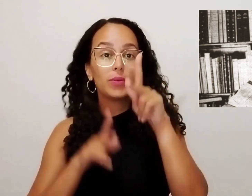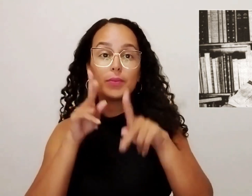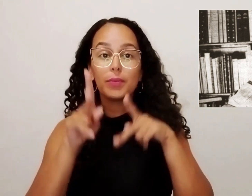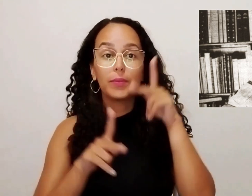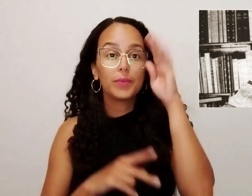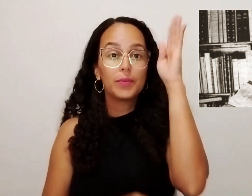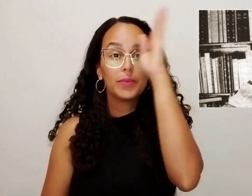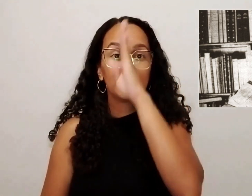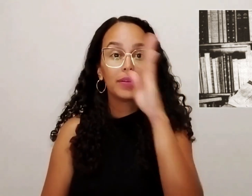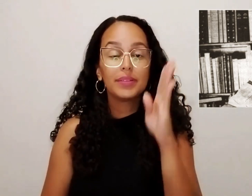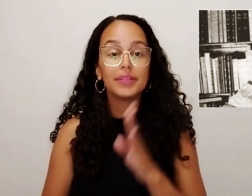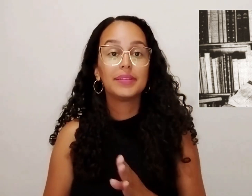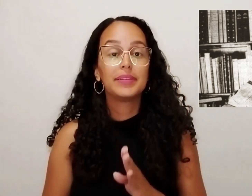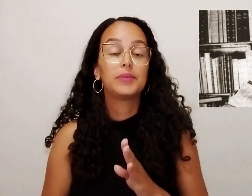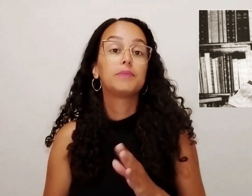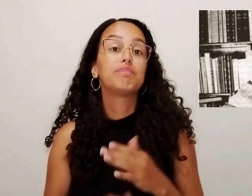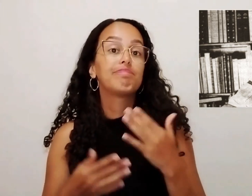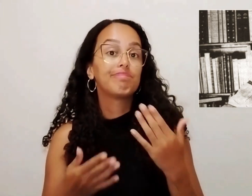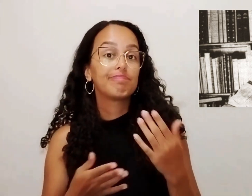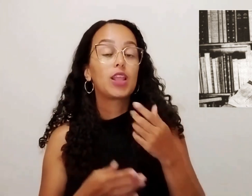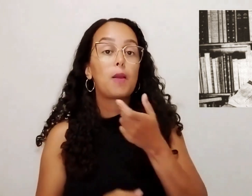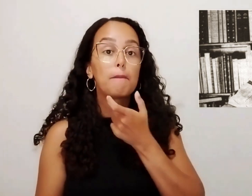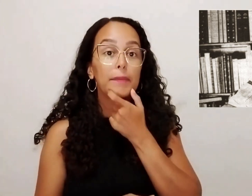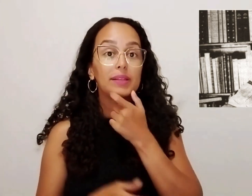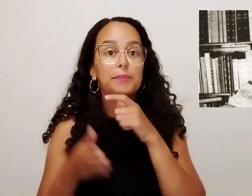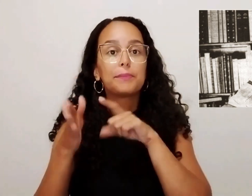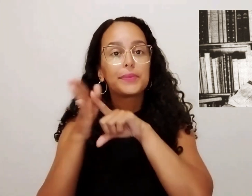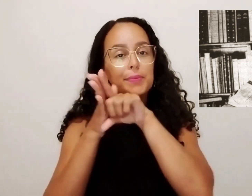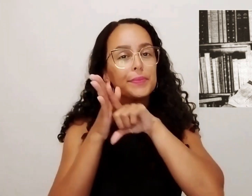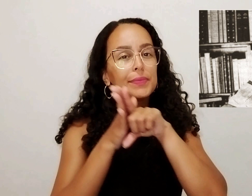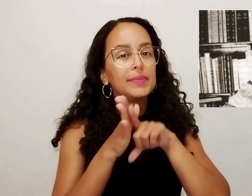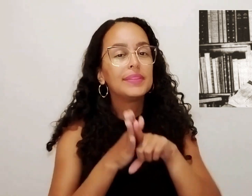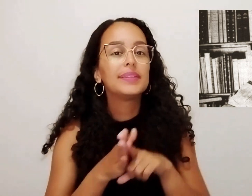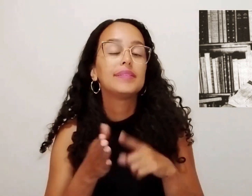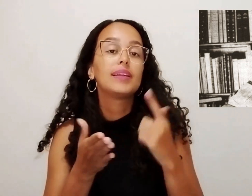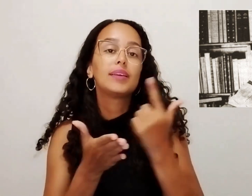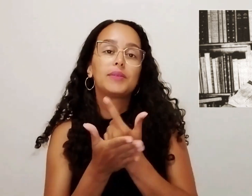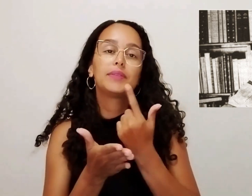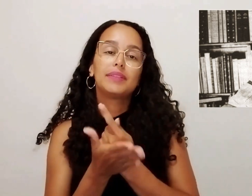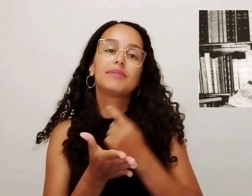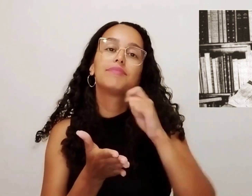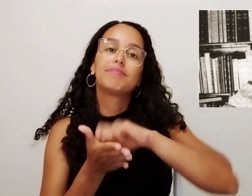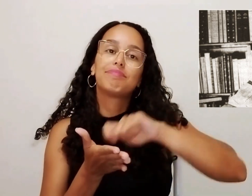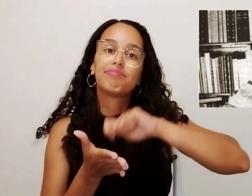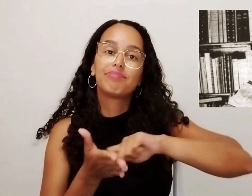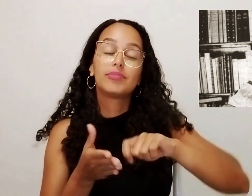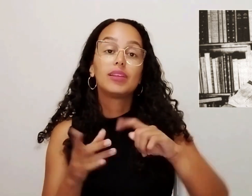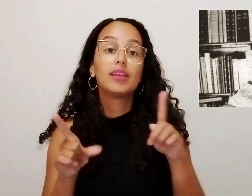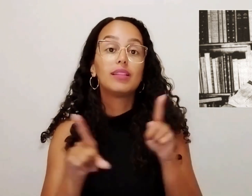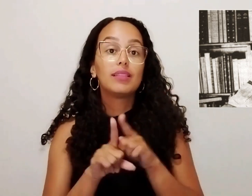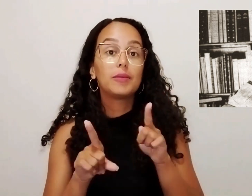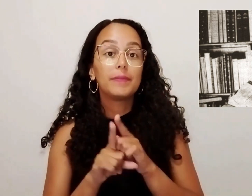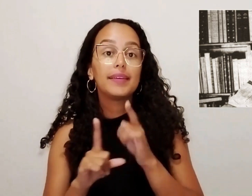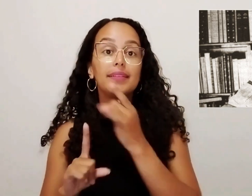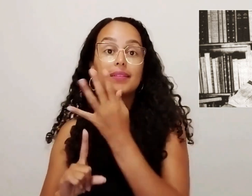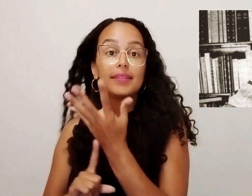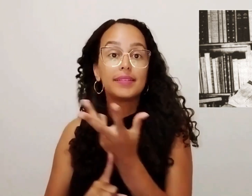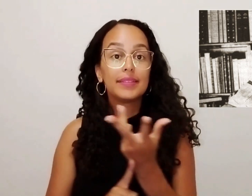Ele também foi um dos idealizadores da Semana da Arte Moderna de 1922. O